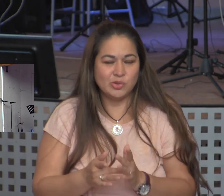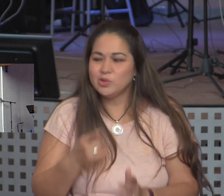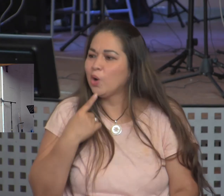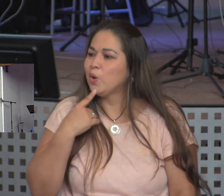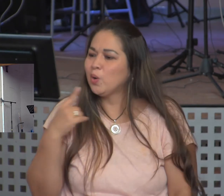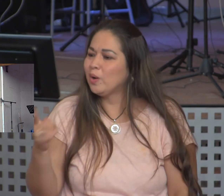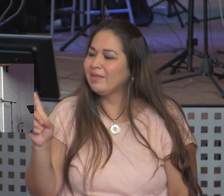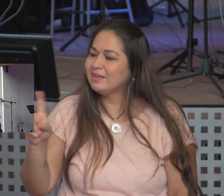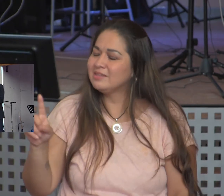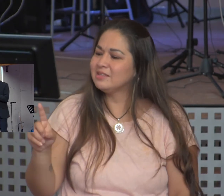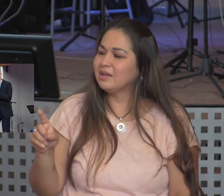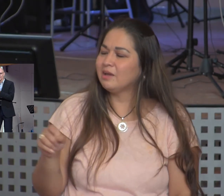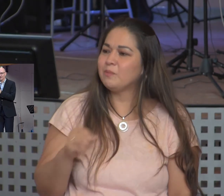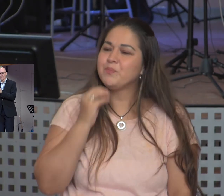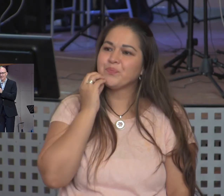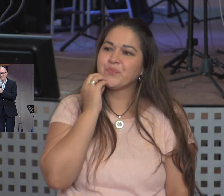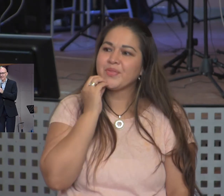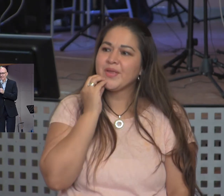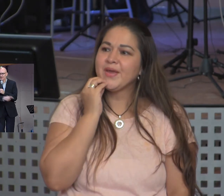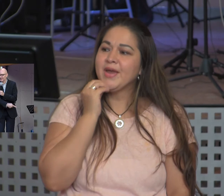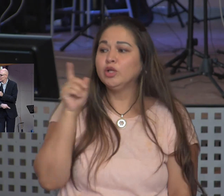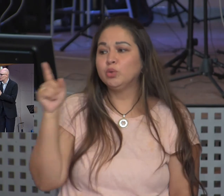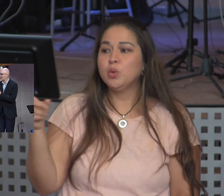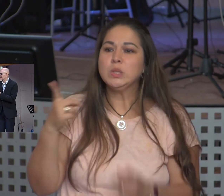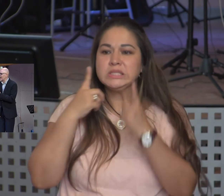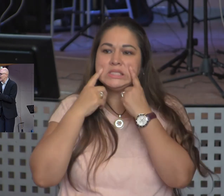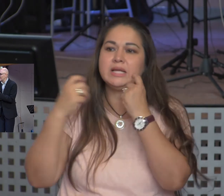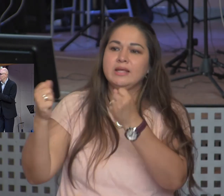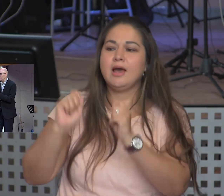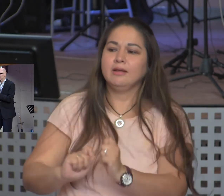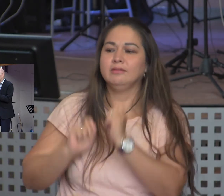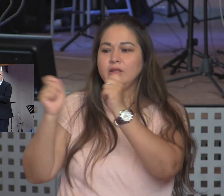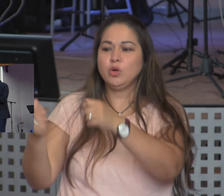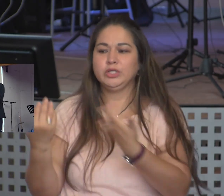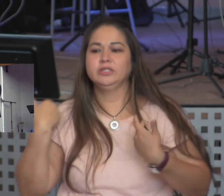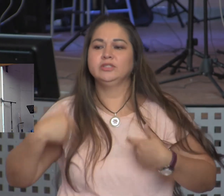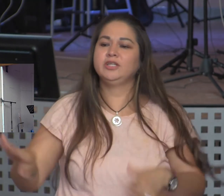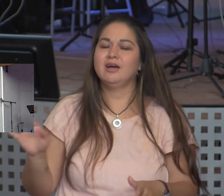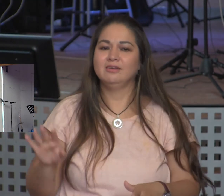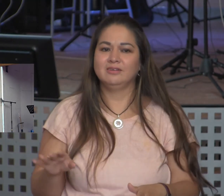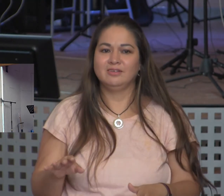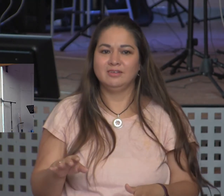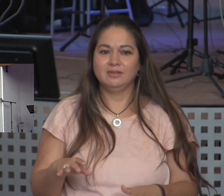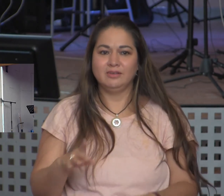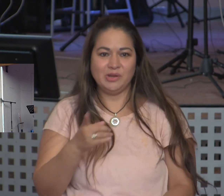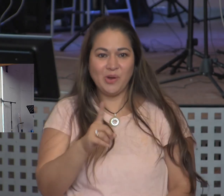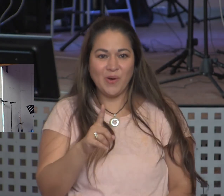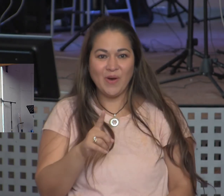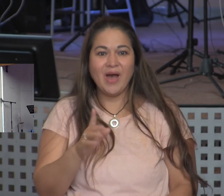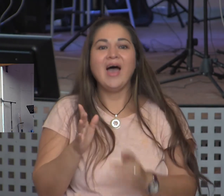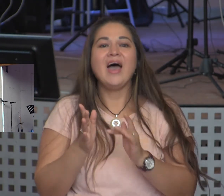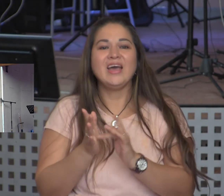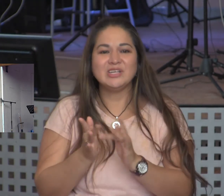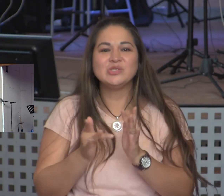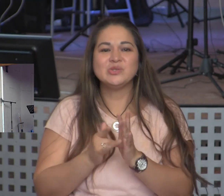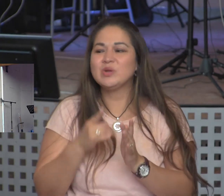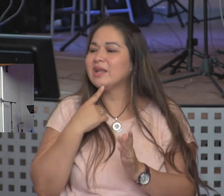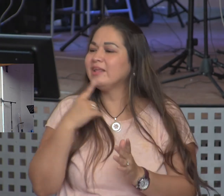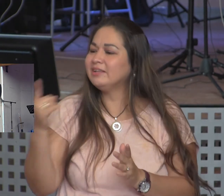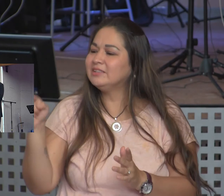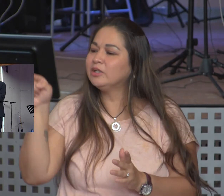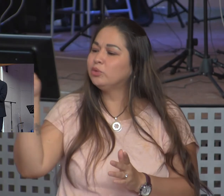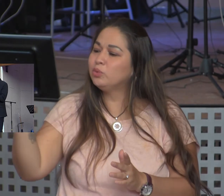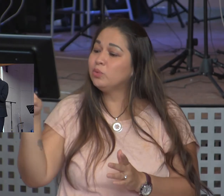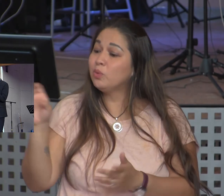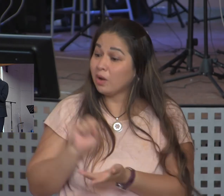Levántate, toma tu lecho y vete a tu casa. ¿Por qué? Porque Jesucristo sabe que la palabra que Él